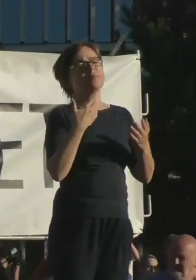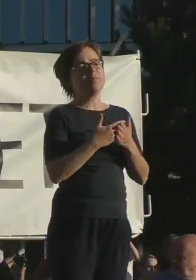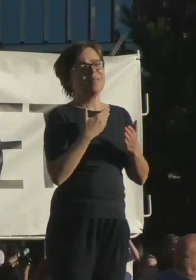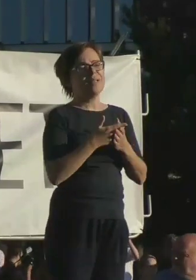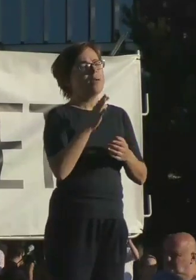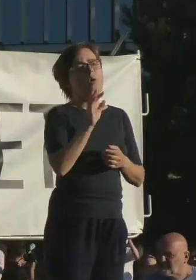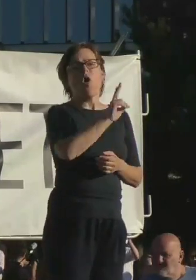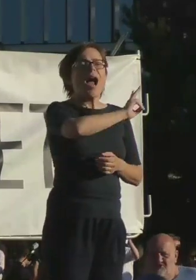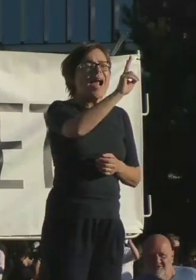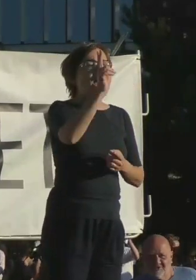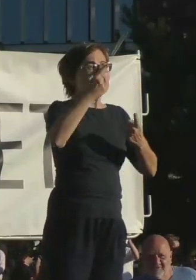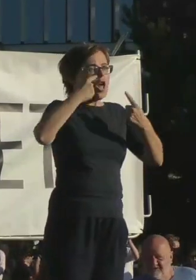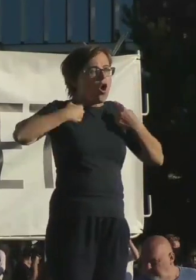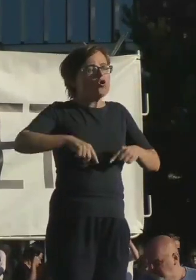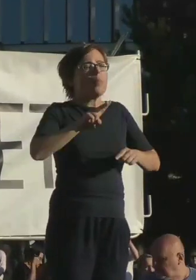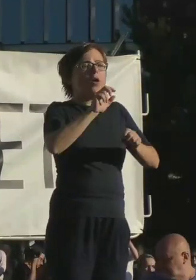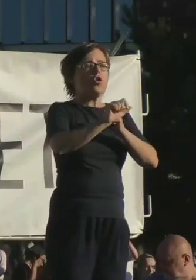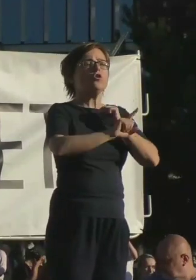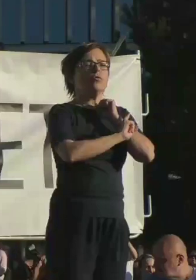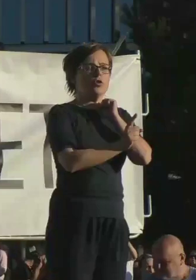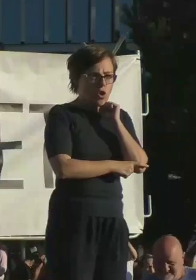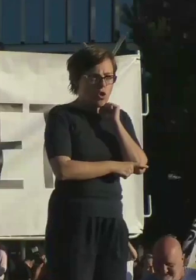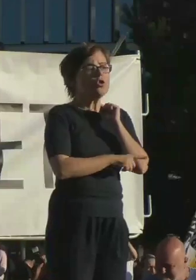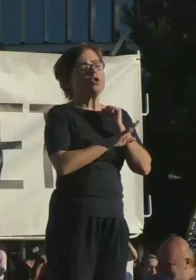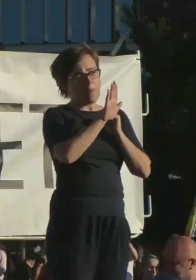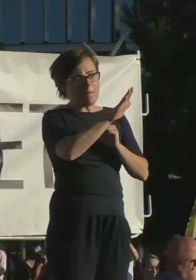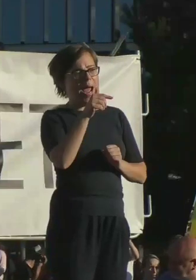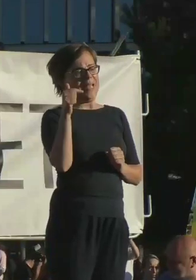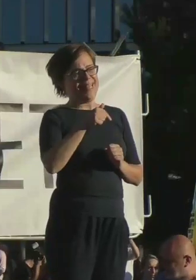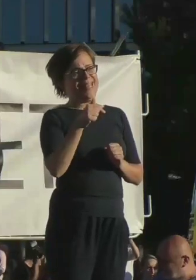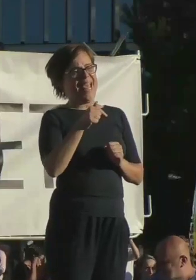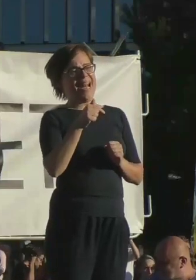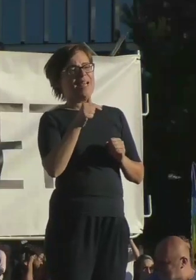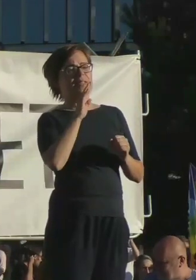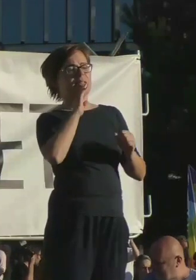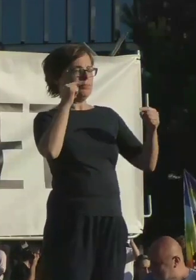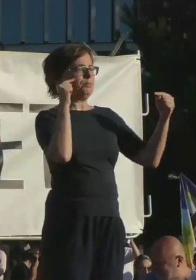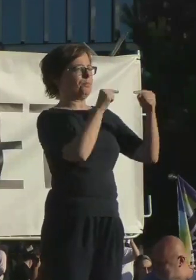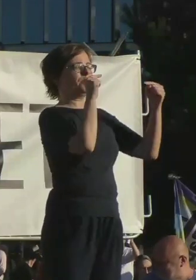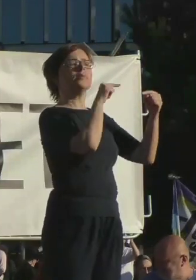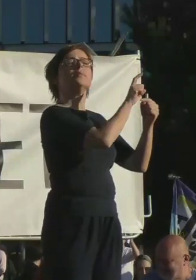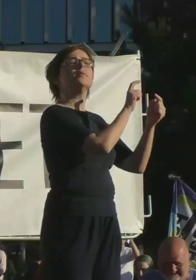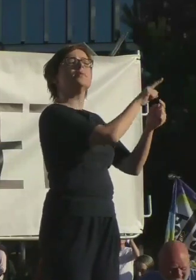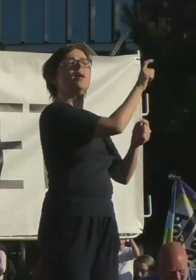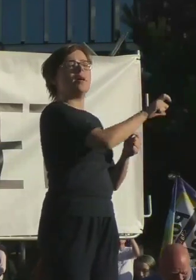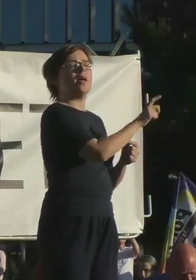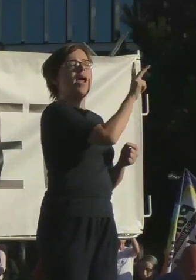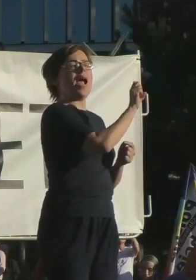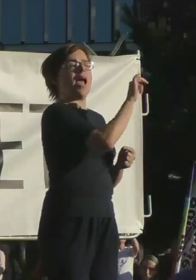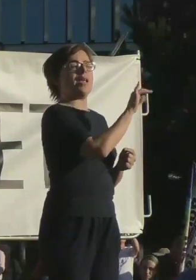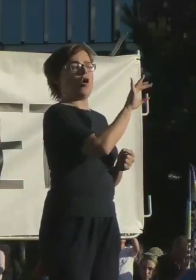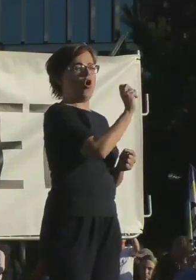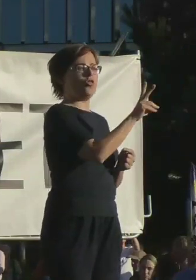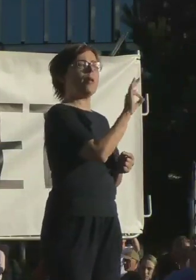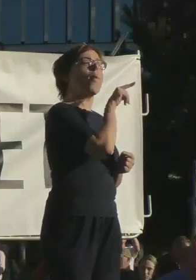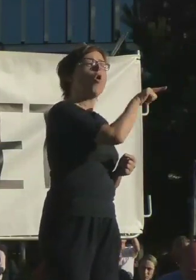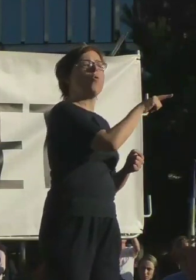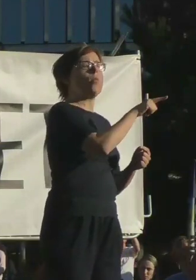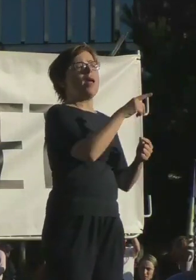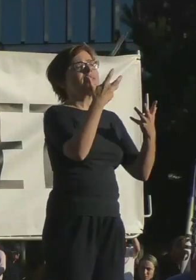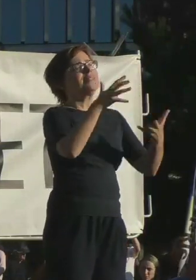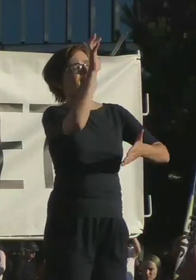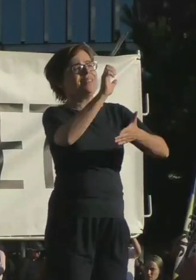Każda osoba, która jest w ciąży, ma tu sprzeczność interesów z Kają Godek, która chce pozbawić was prawa